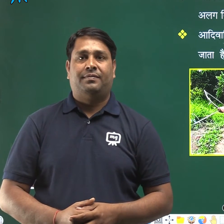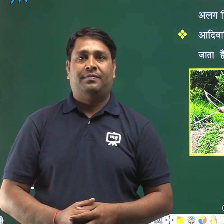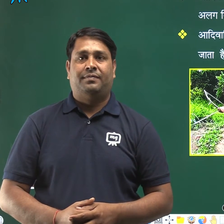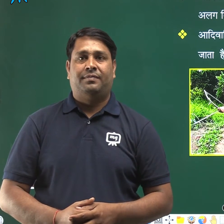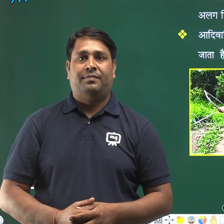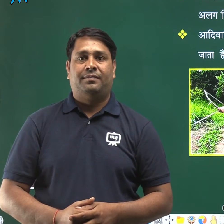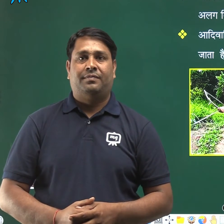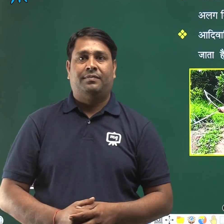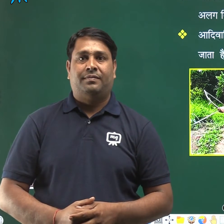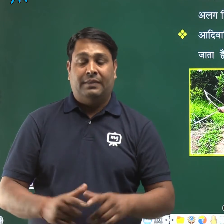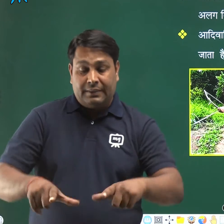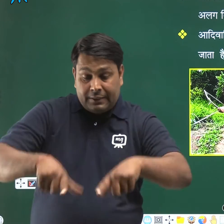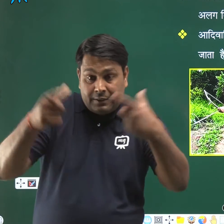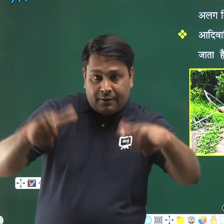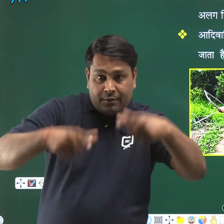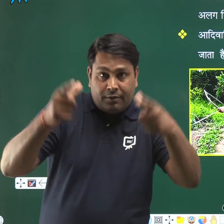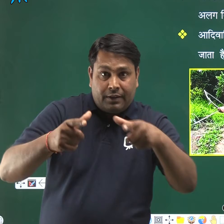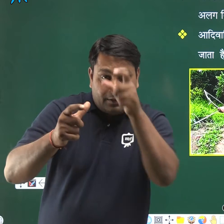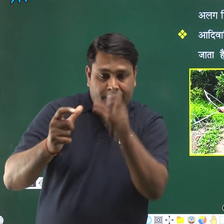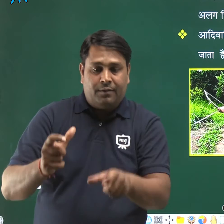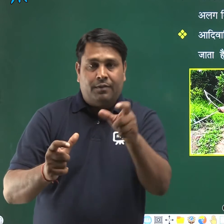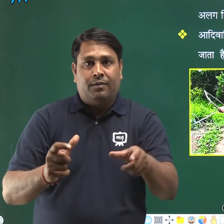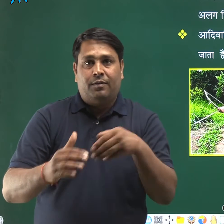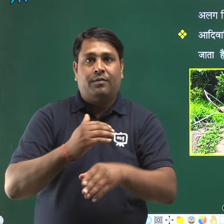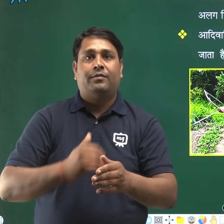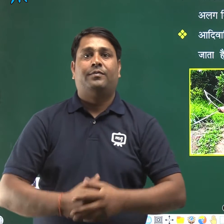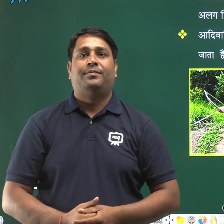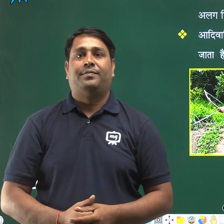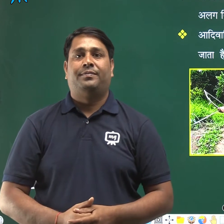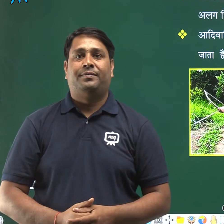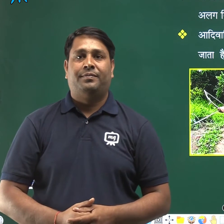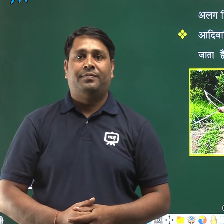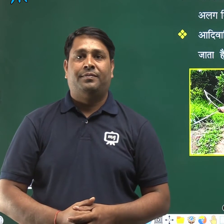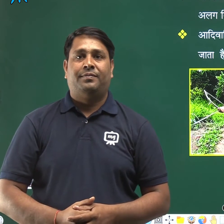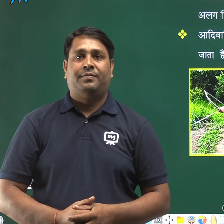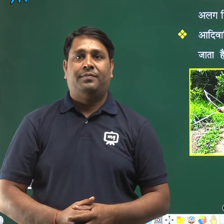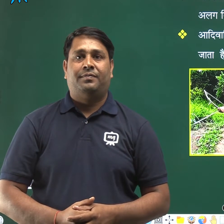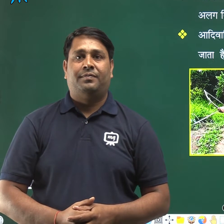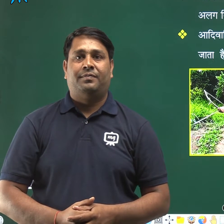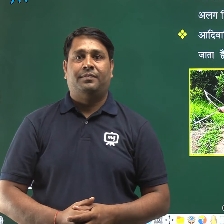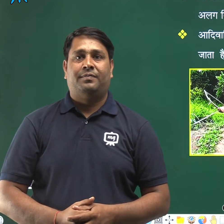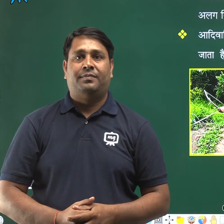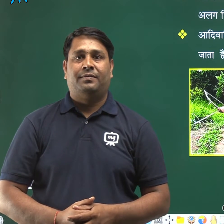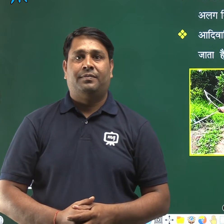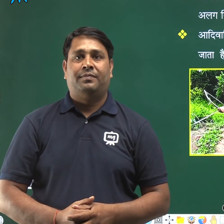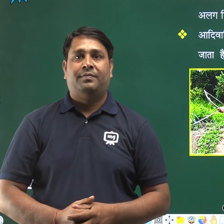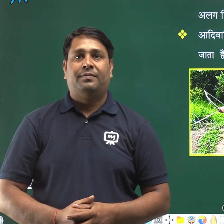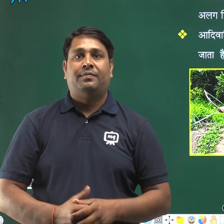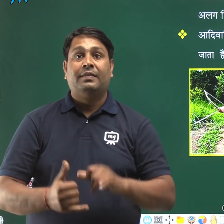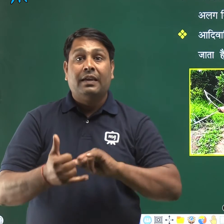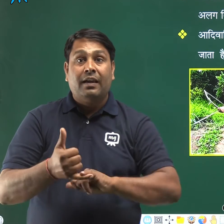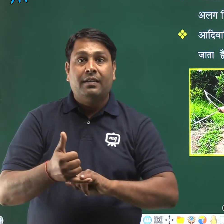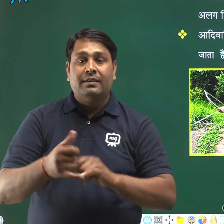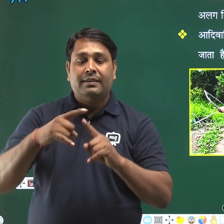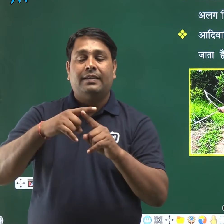आदिवासियों को जनजाति भी कहा जाता है।